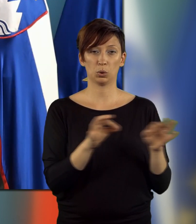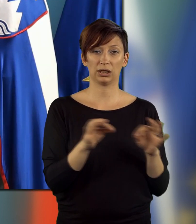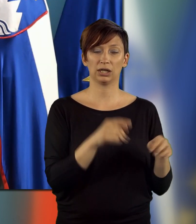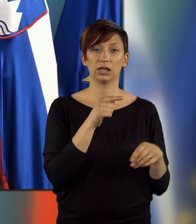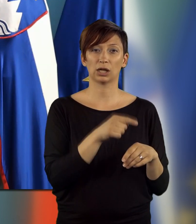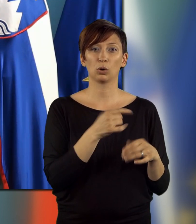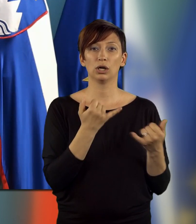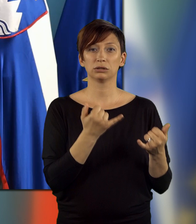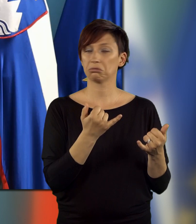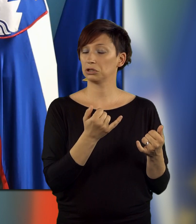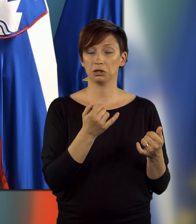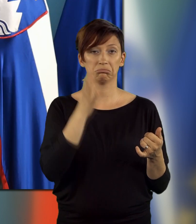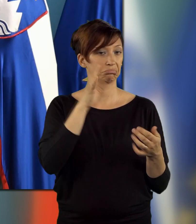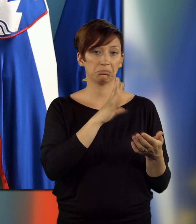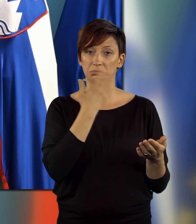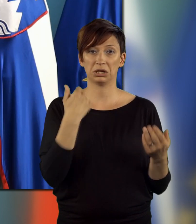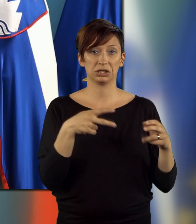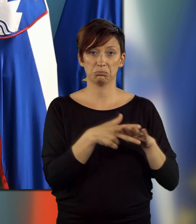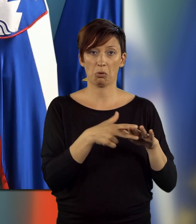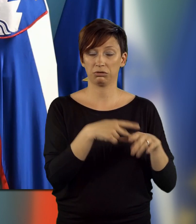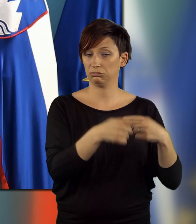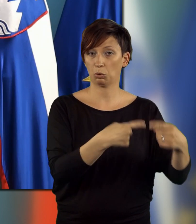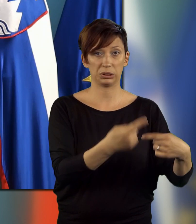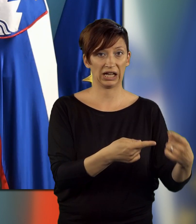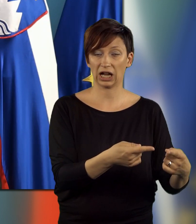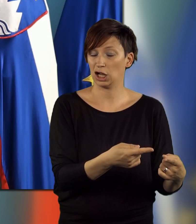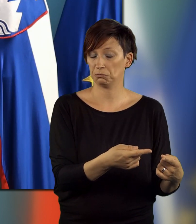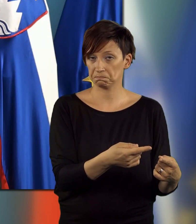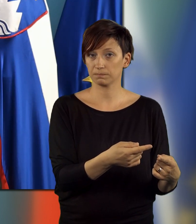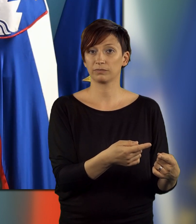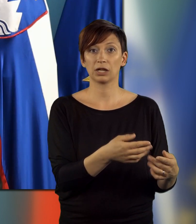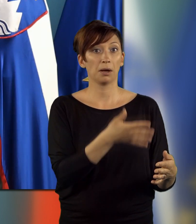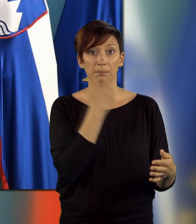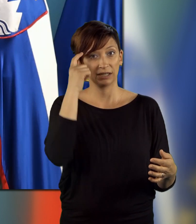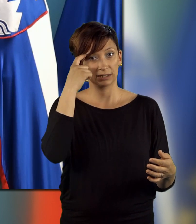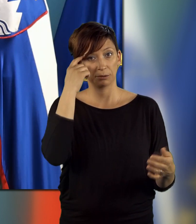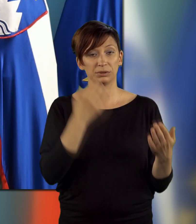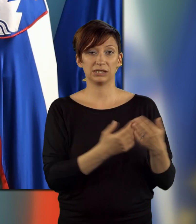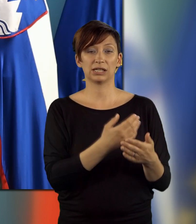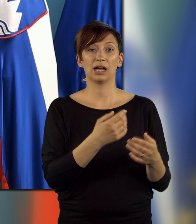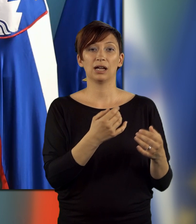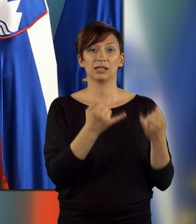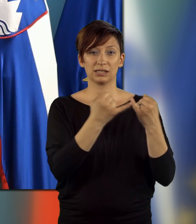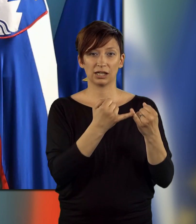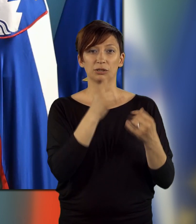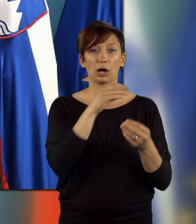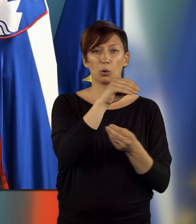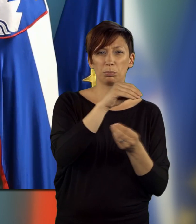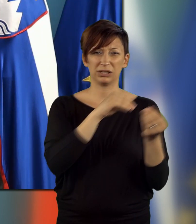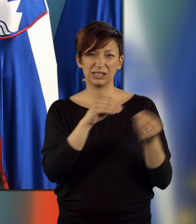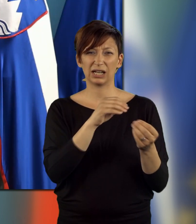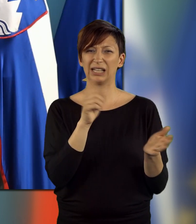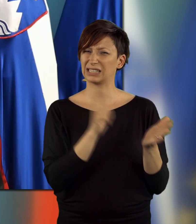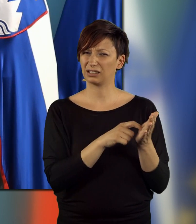zadeve uredili tako, da zdaj tečejo nemoteno, brez tega, da bi skrbelo starše, da pa